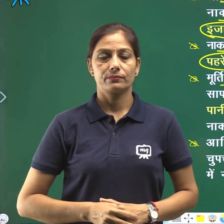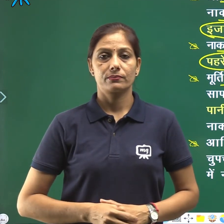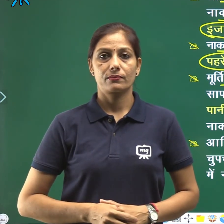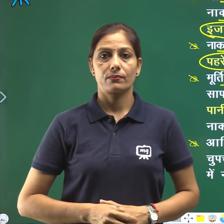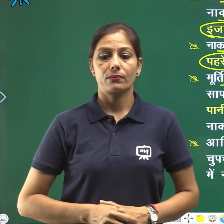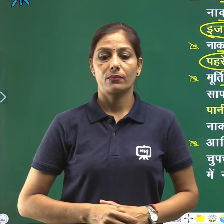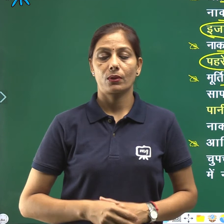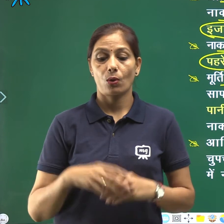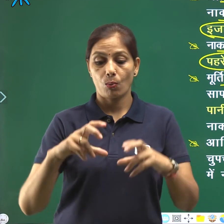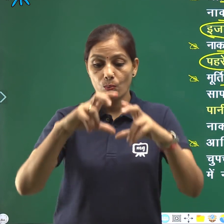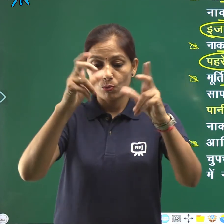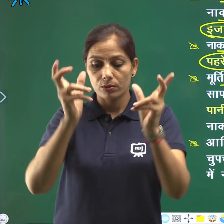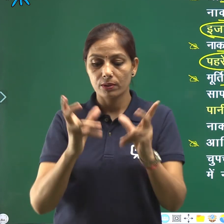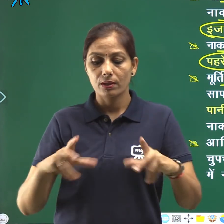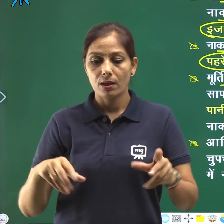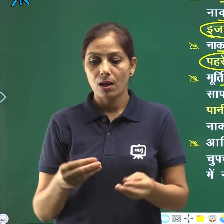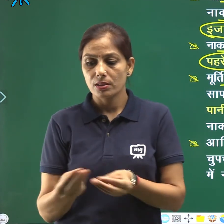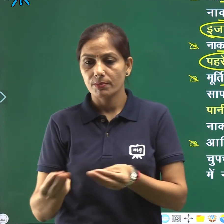मूर्ति के आसपास का